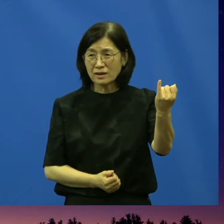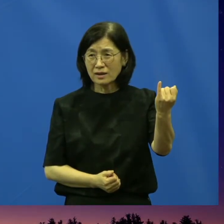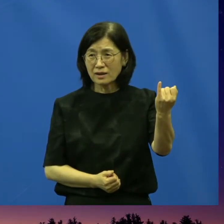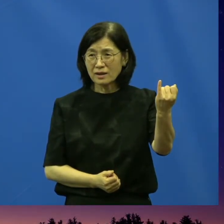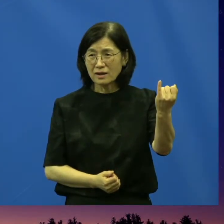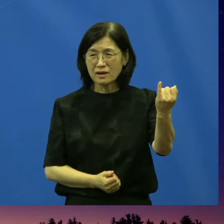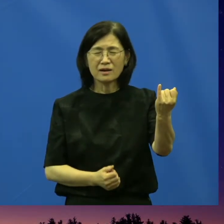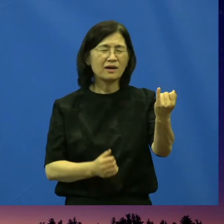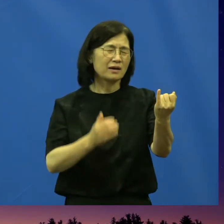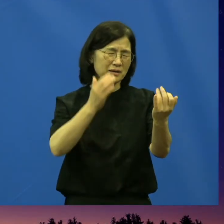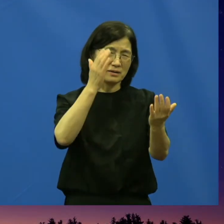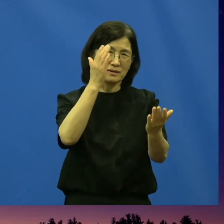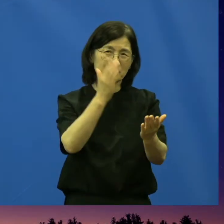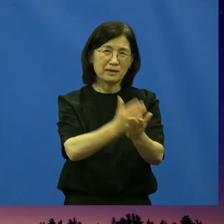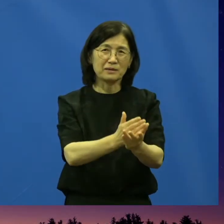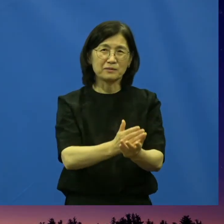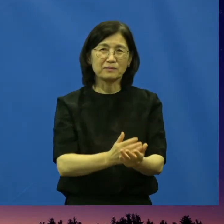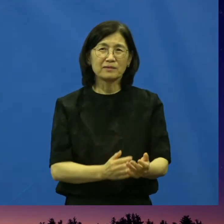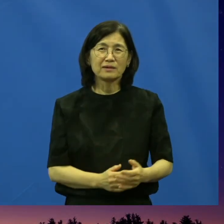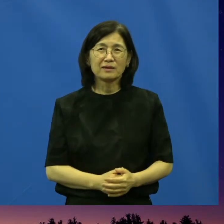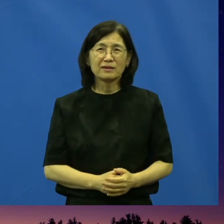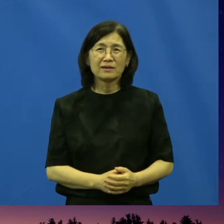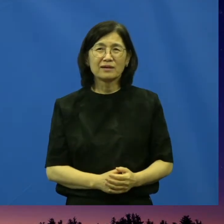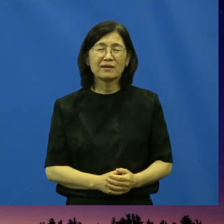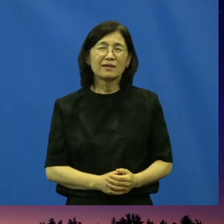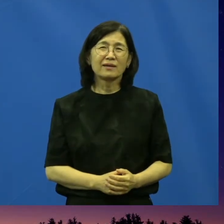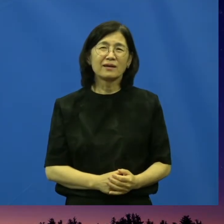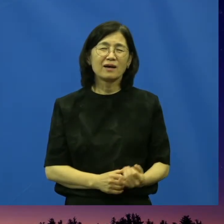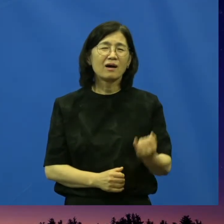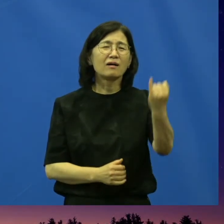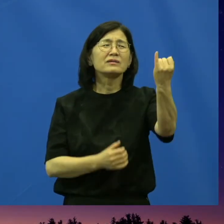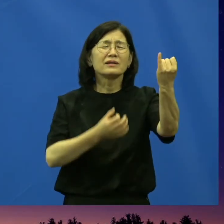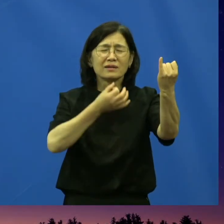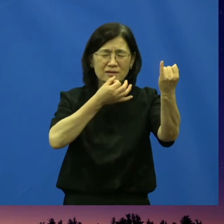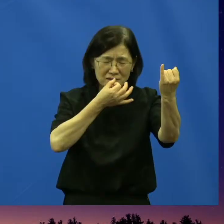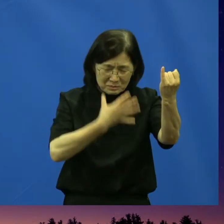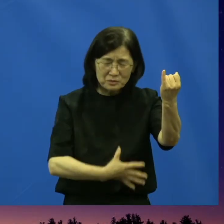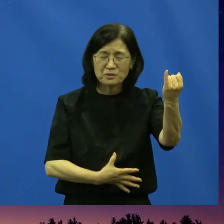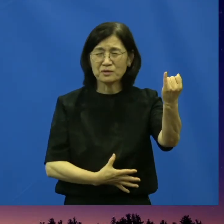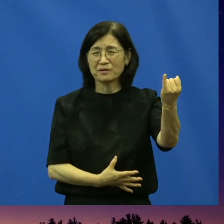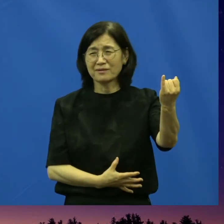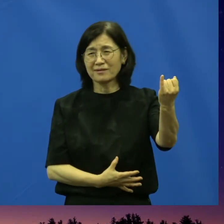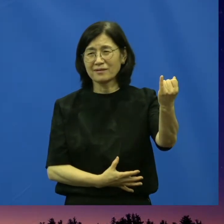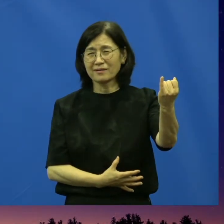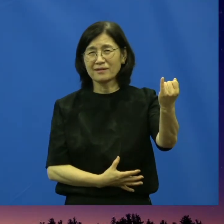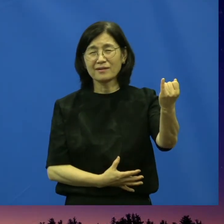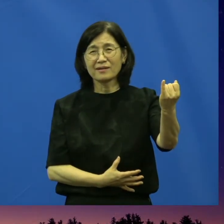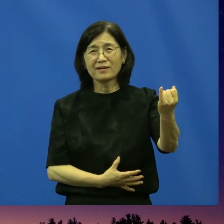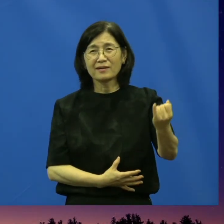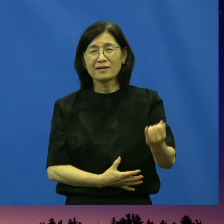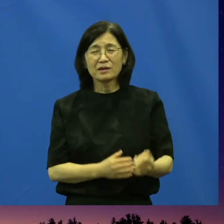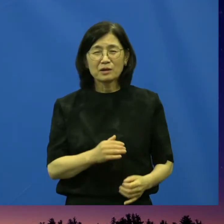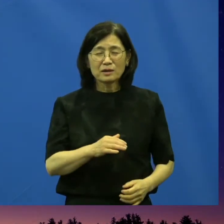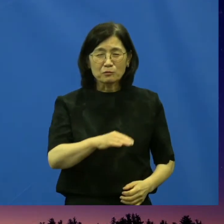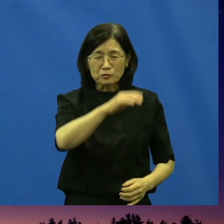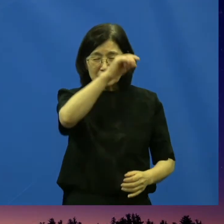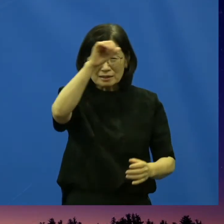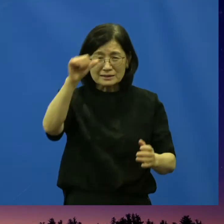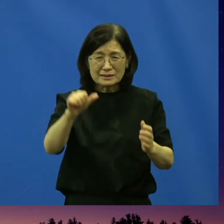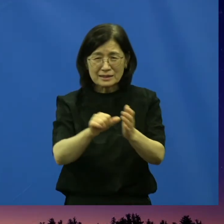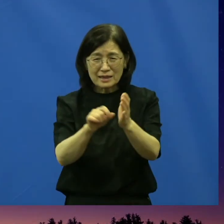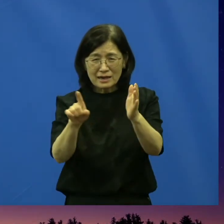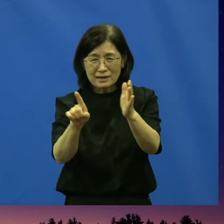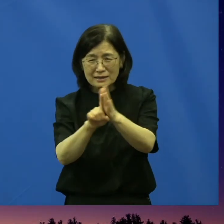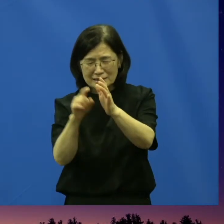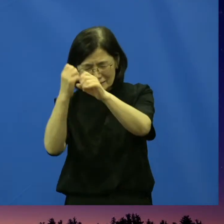안 돼요. 큰언니 돌아가시기 직전이에요. 힘들어요 다. 여러분들 우리 인생에 의지할 분은 오직 주님밖에